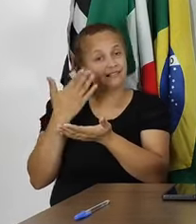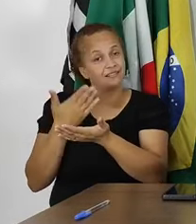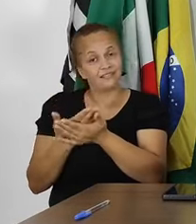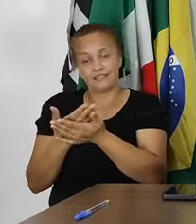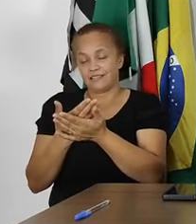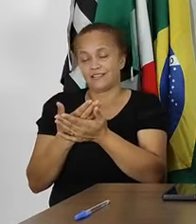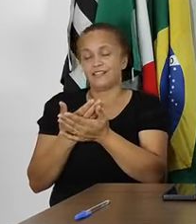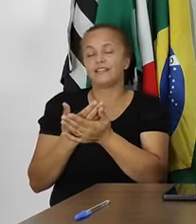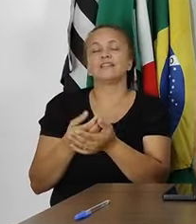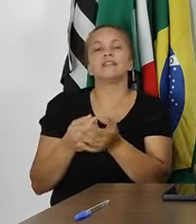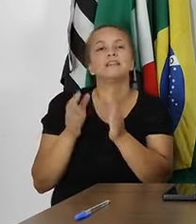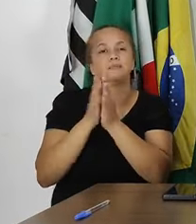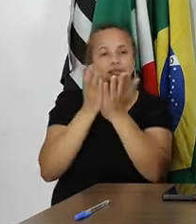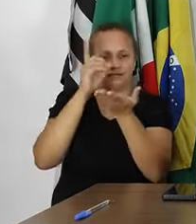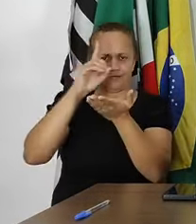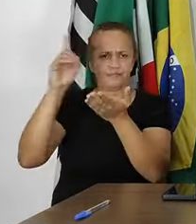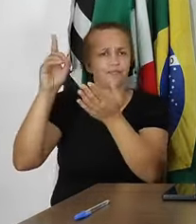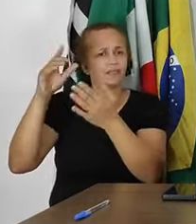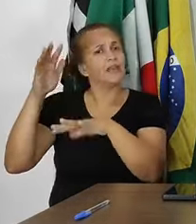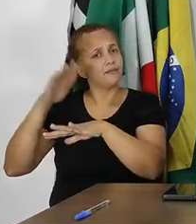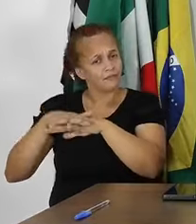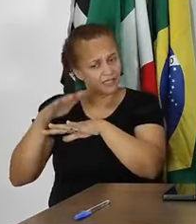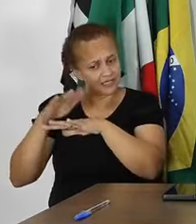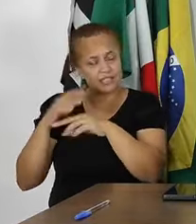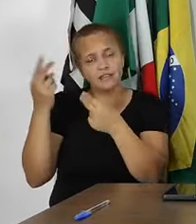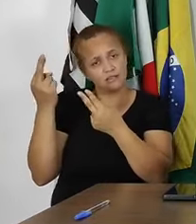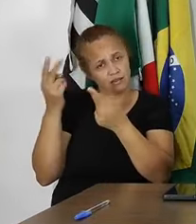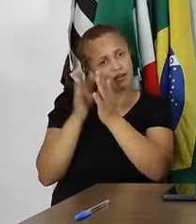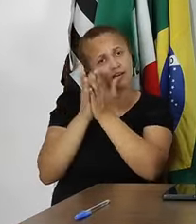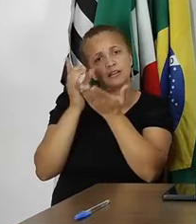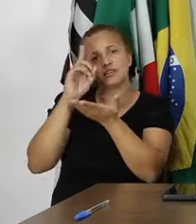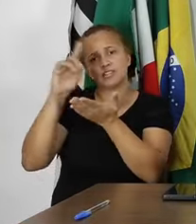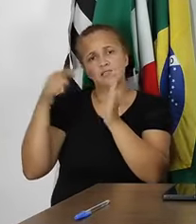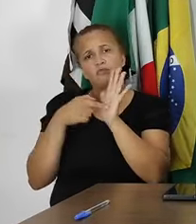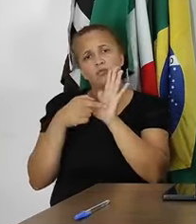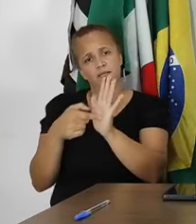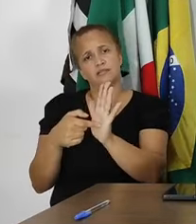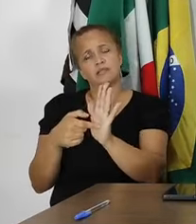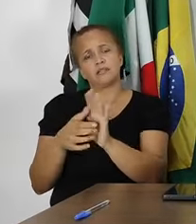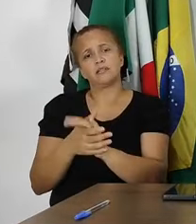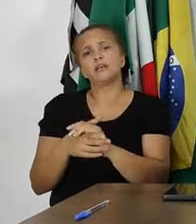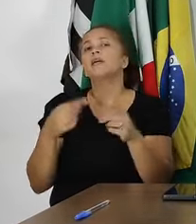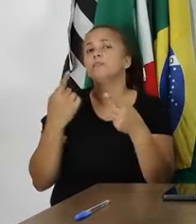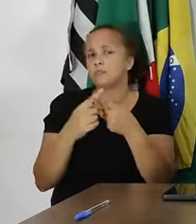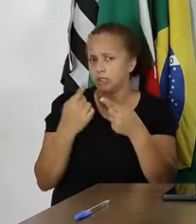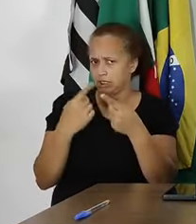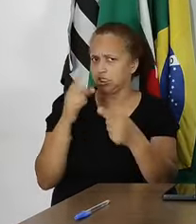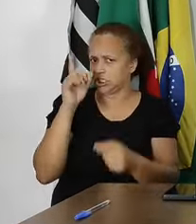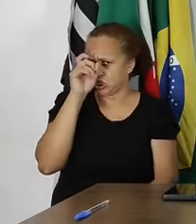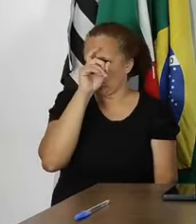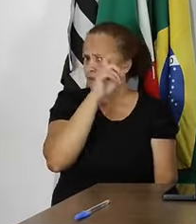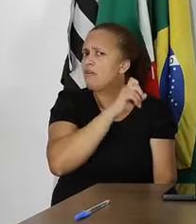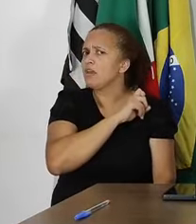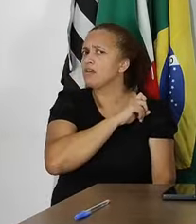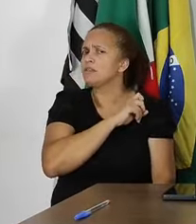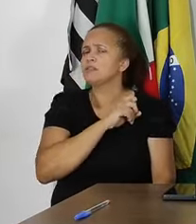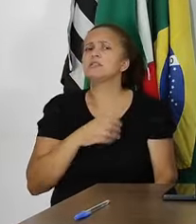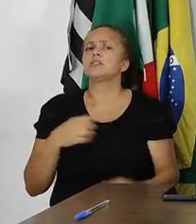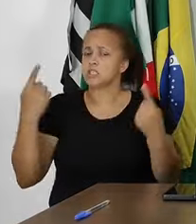escrito. Hajamos como a Bíblia diz. Porque é difícil, é complicado, é desafiador.